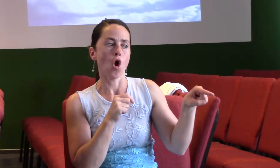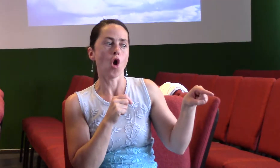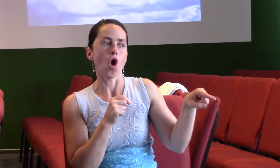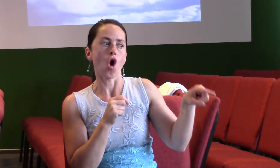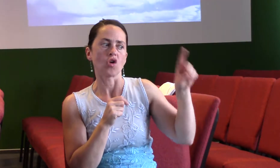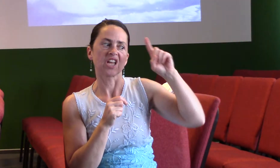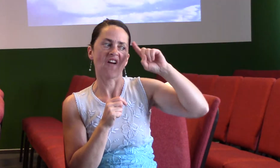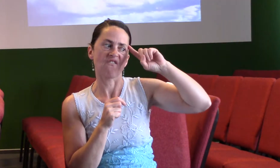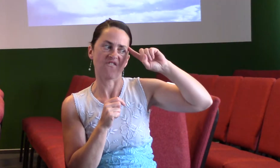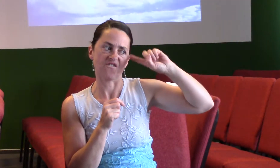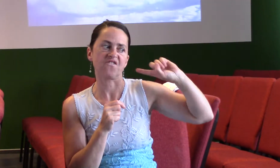nebezpečnou hru.